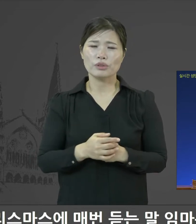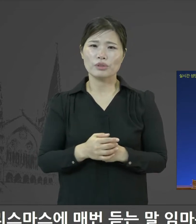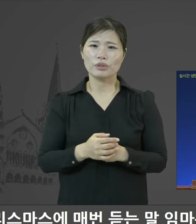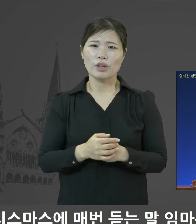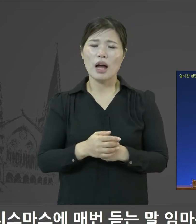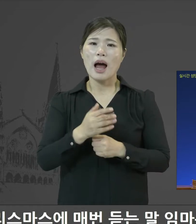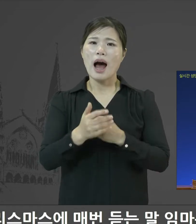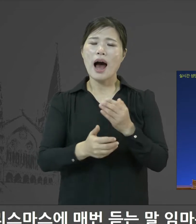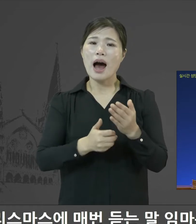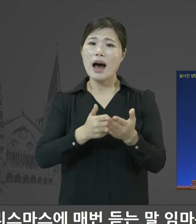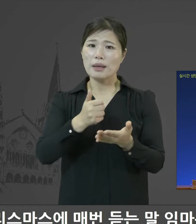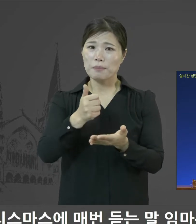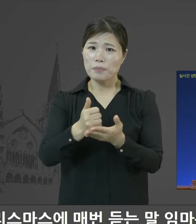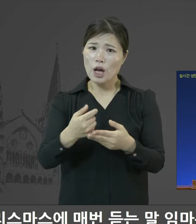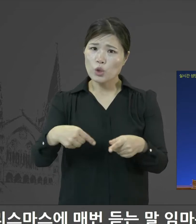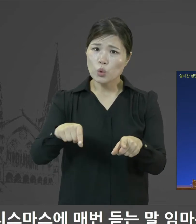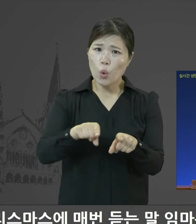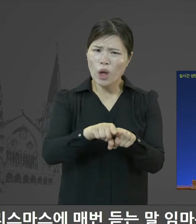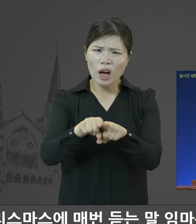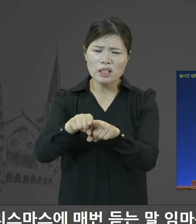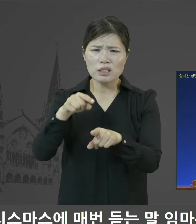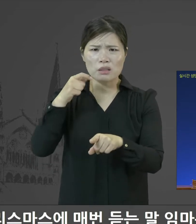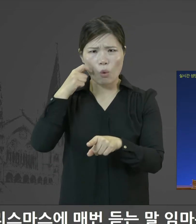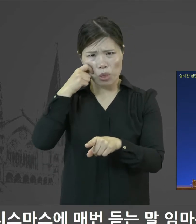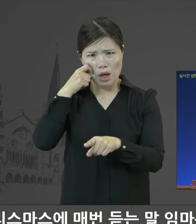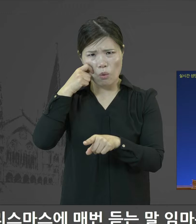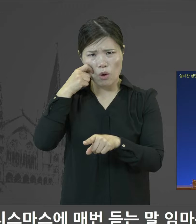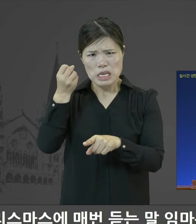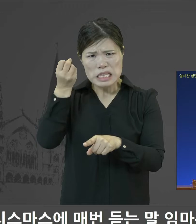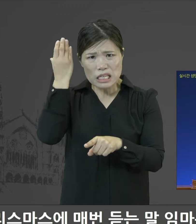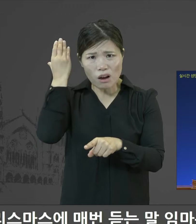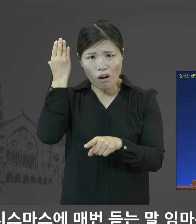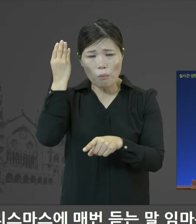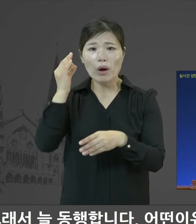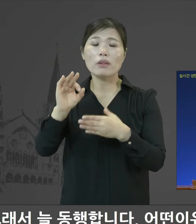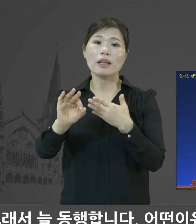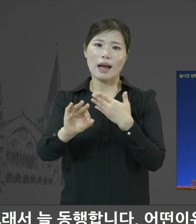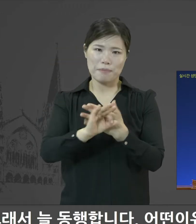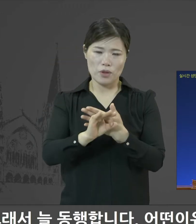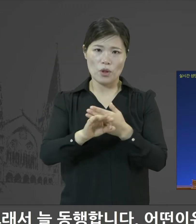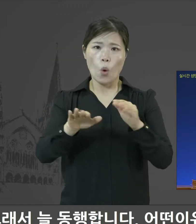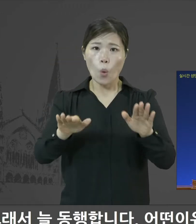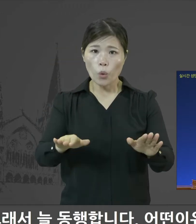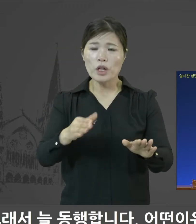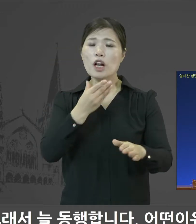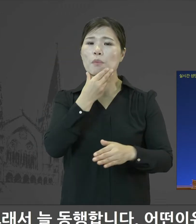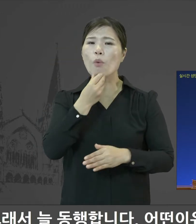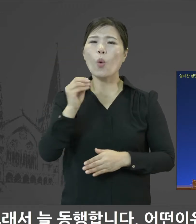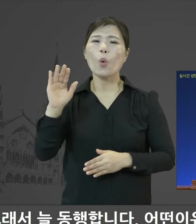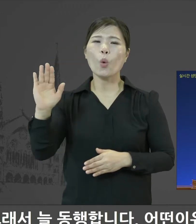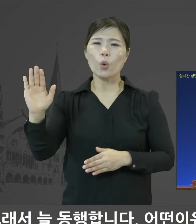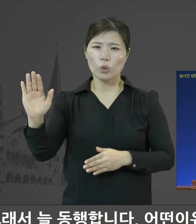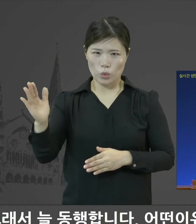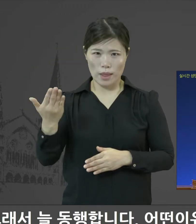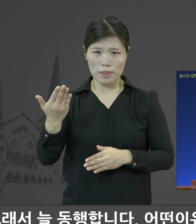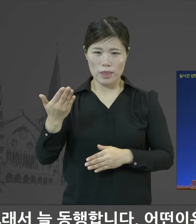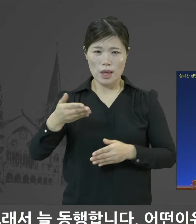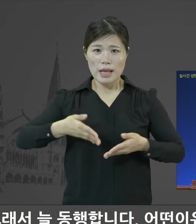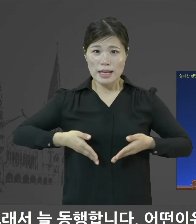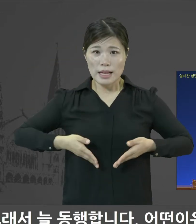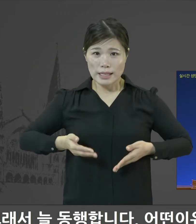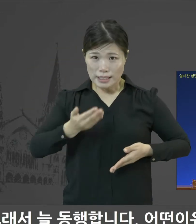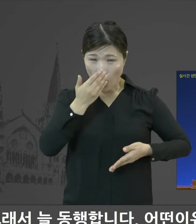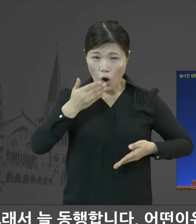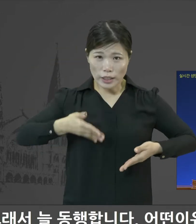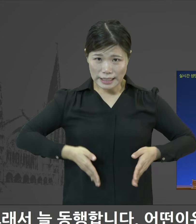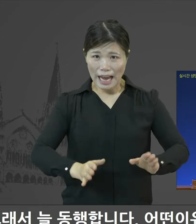동행의 신앙을 잃어버리셨거나 잊어버리신 분들이 있다면, 오늘 이 복된 성탄절 예배를 통해서 아기